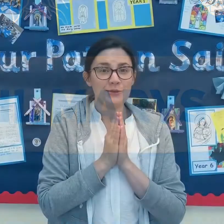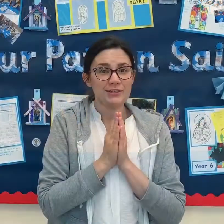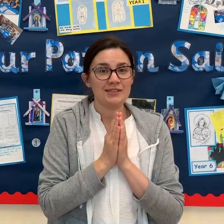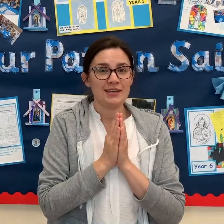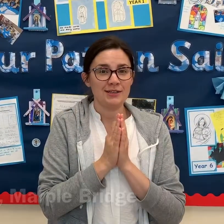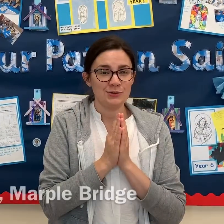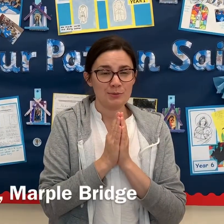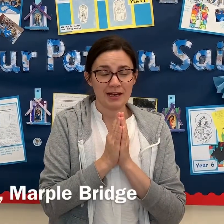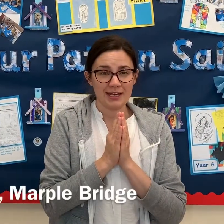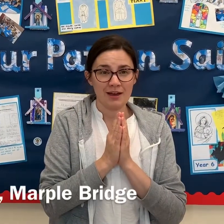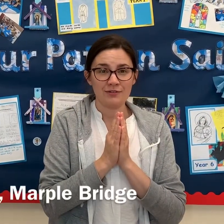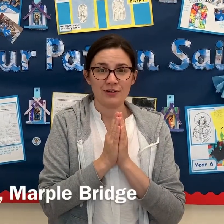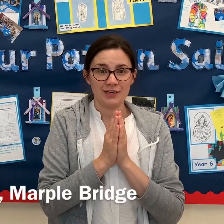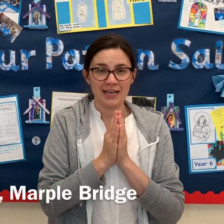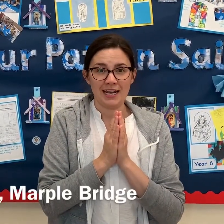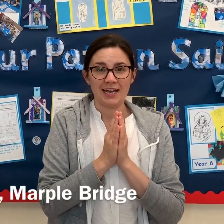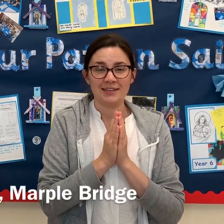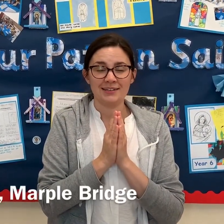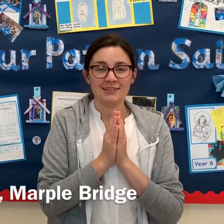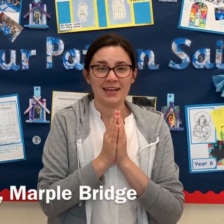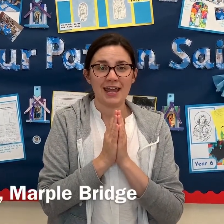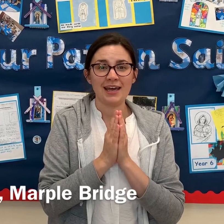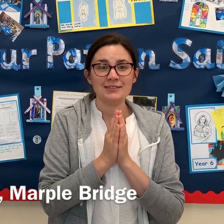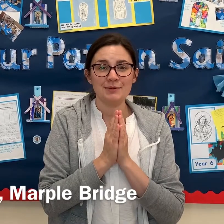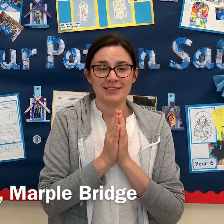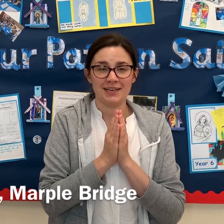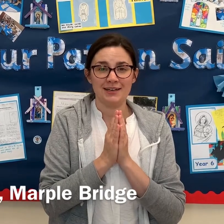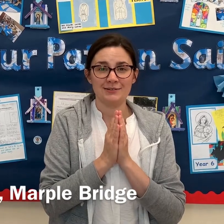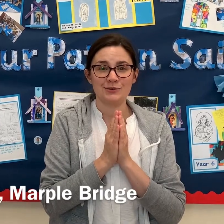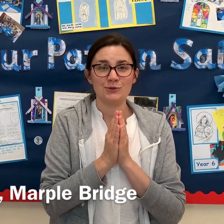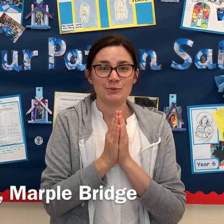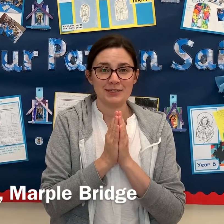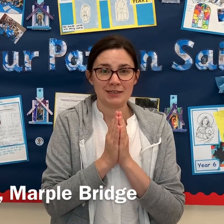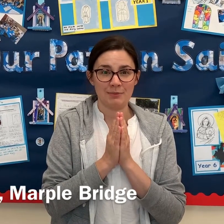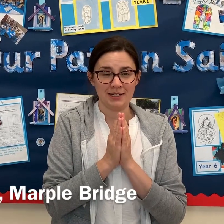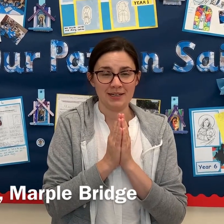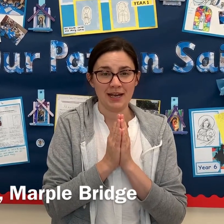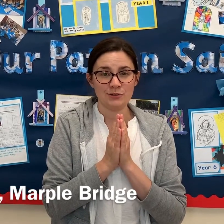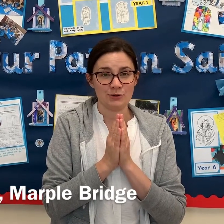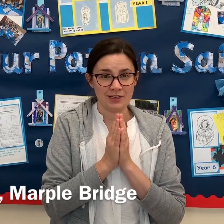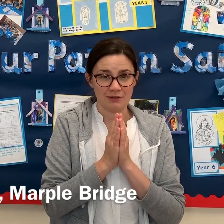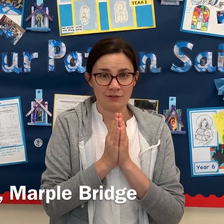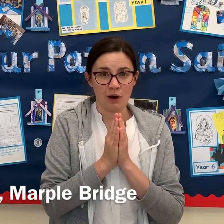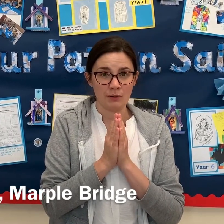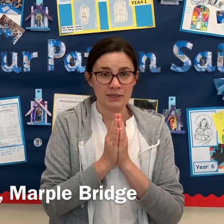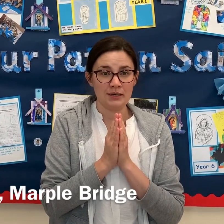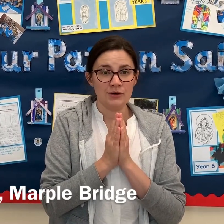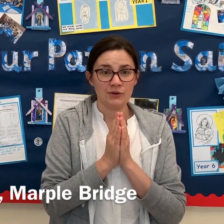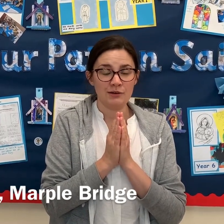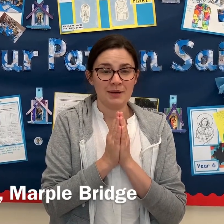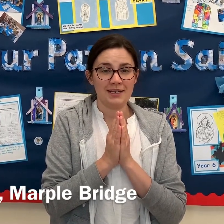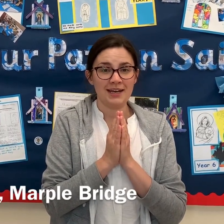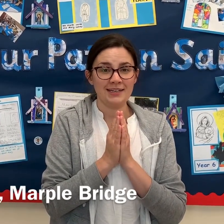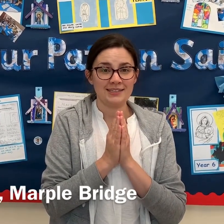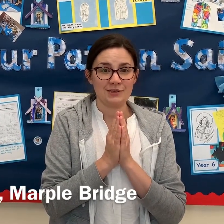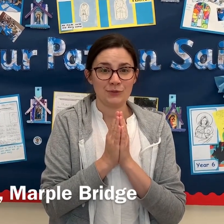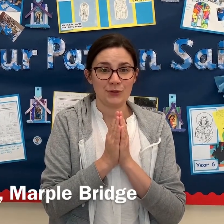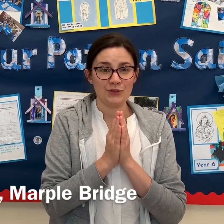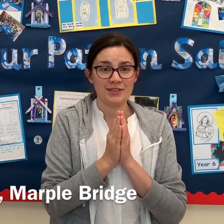Gegrüßet seist du, Maria, voll der Gnade. Der Herr ist mit dir. Du bist gebenedeit unter den Frauen und gebenedeit ist die Frucht